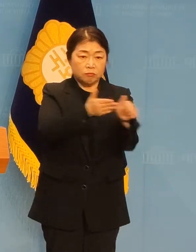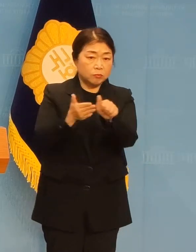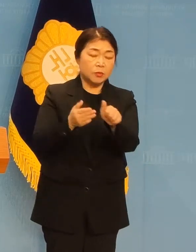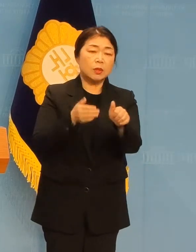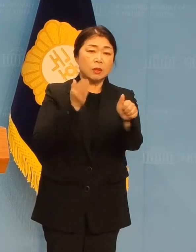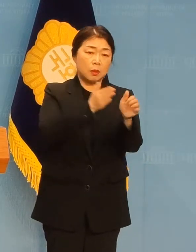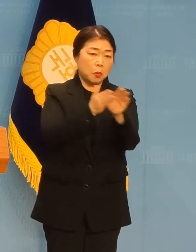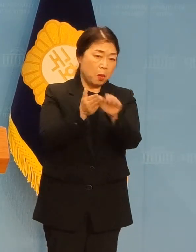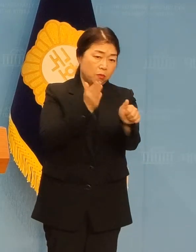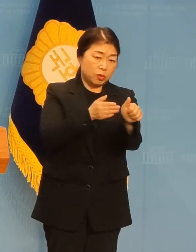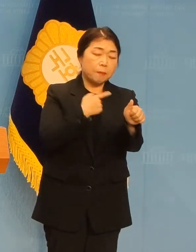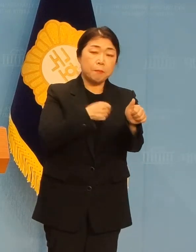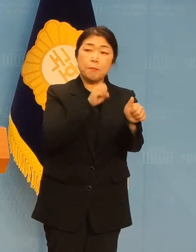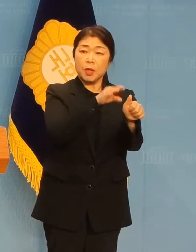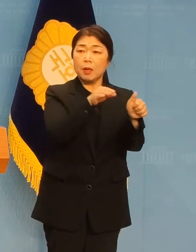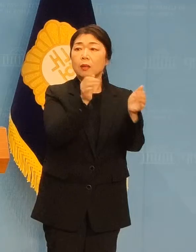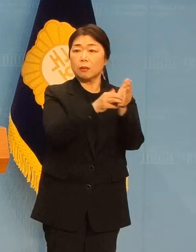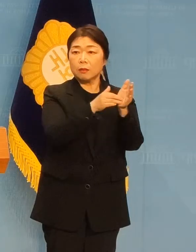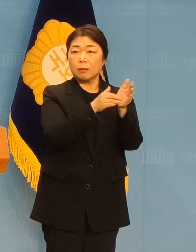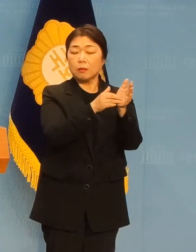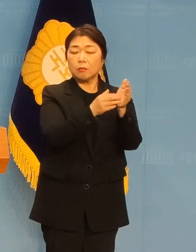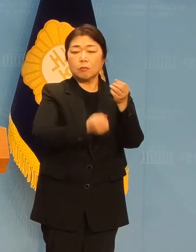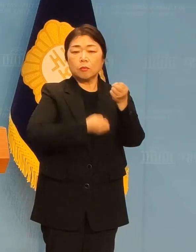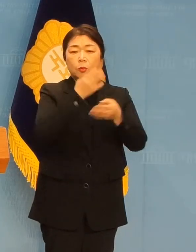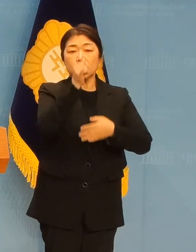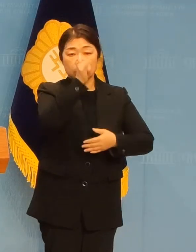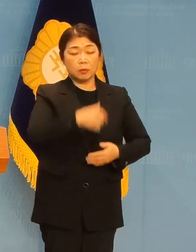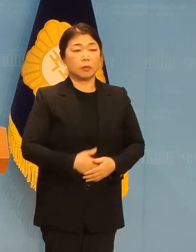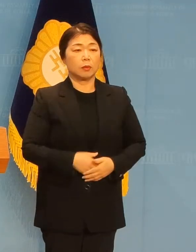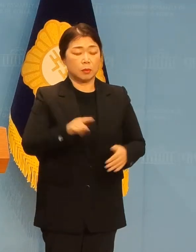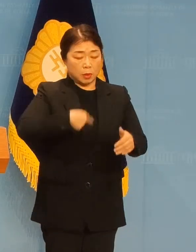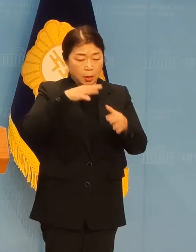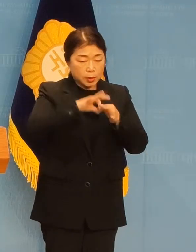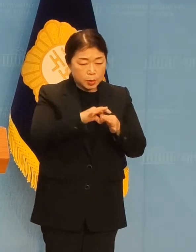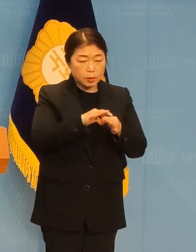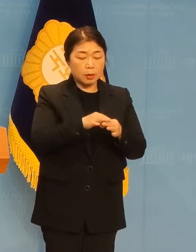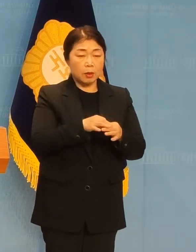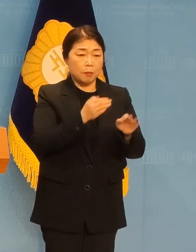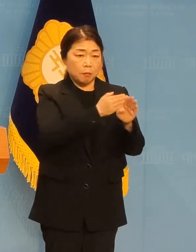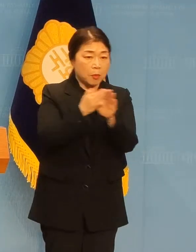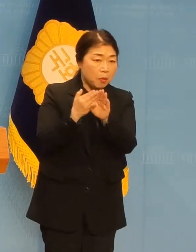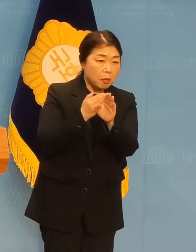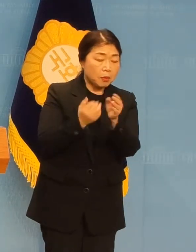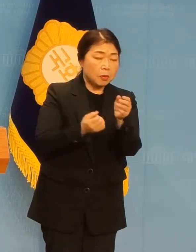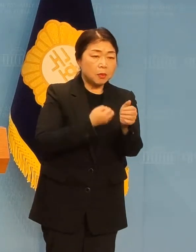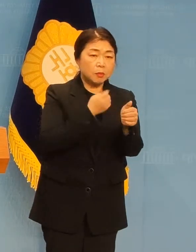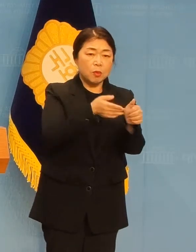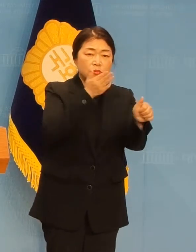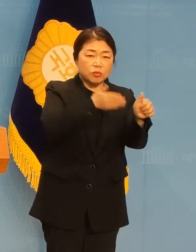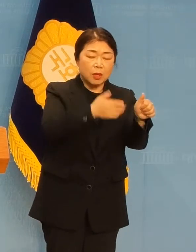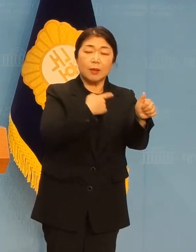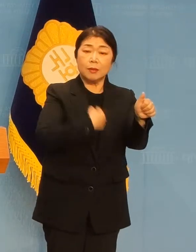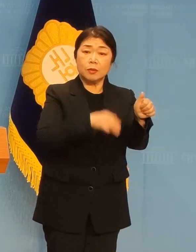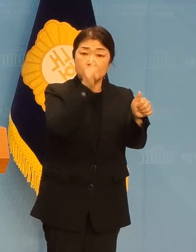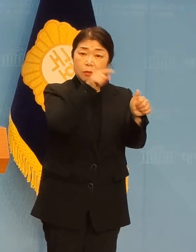뒷거래입니다. 부끄러운 줄 아십시오. 아니 부끄러움이나 알까 모르겠습니다.